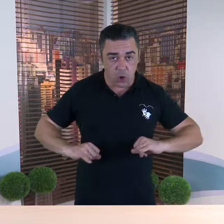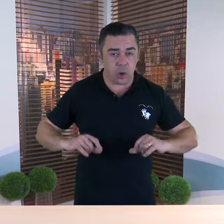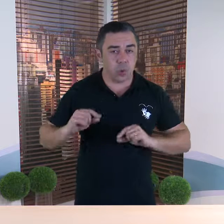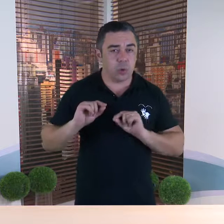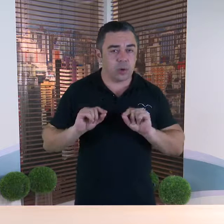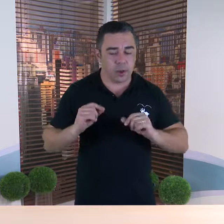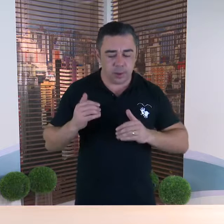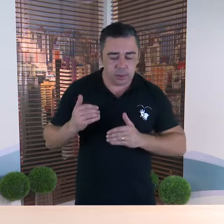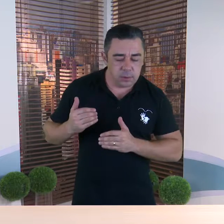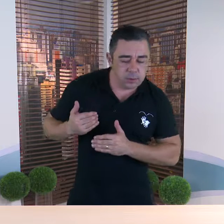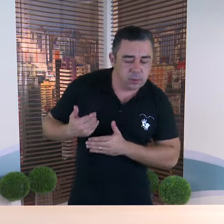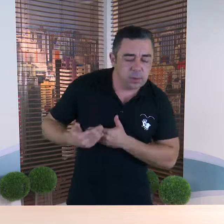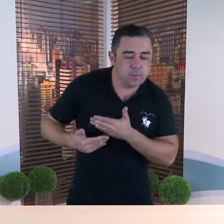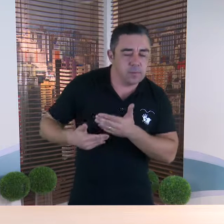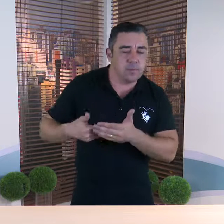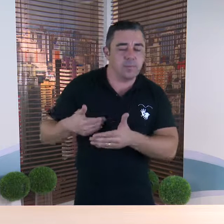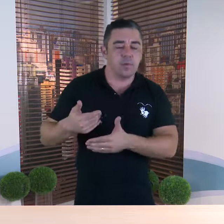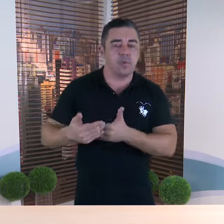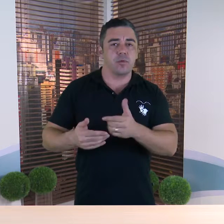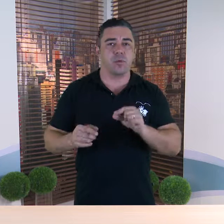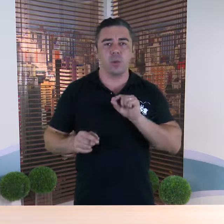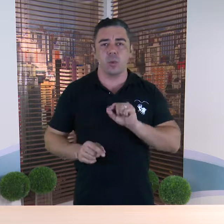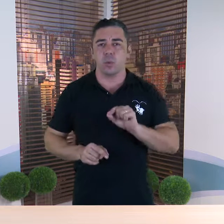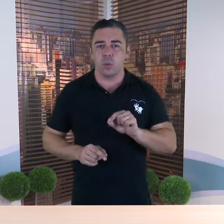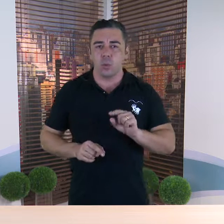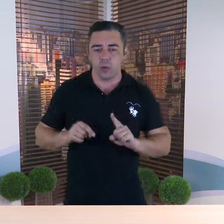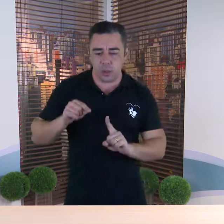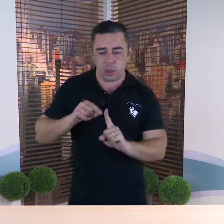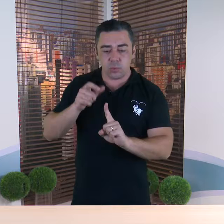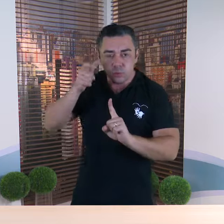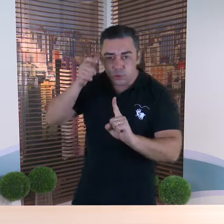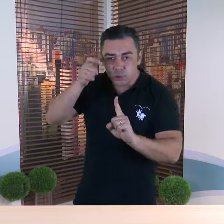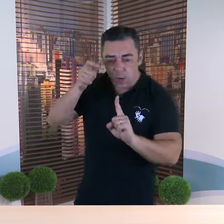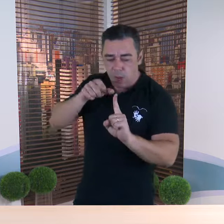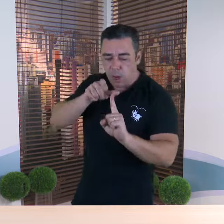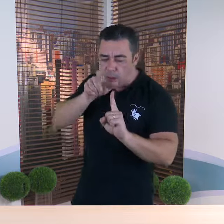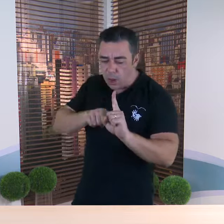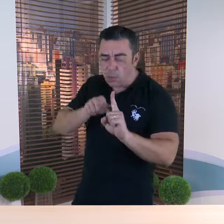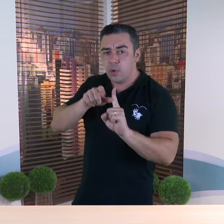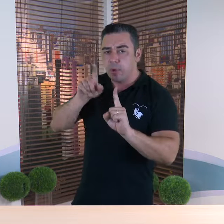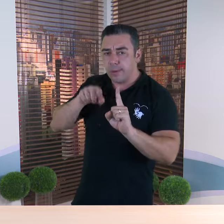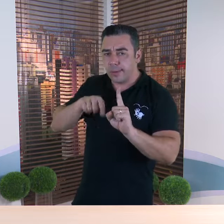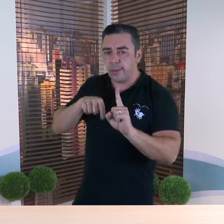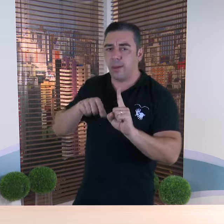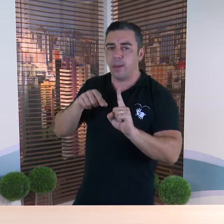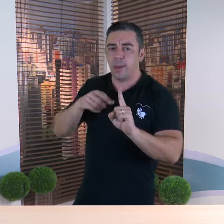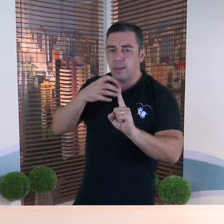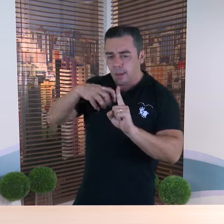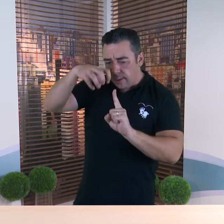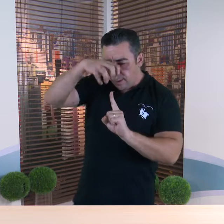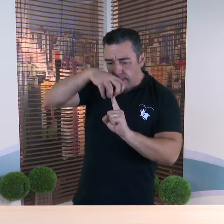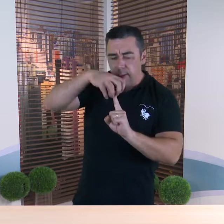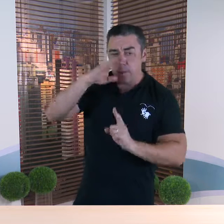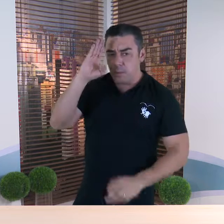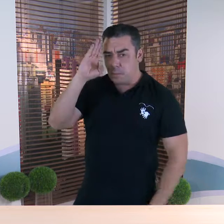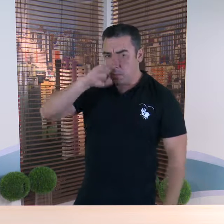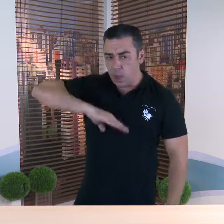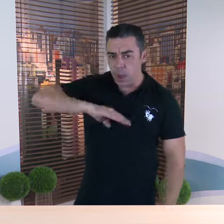de desenvolvimento da doutrina de um diabo pessoal, o príncipe do mal e cabeça